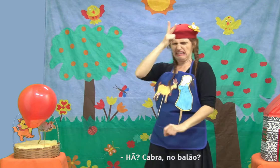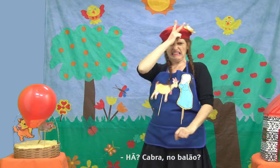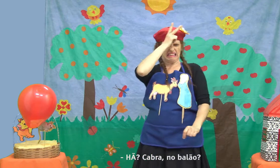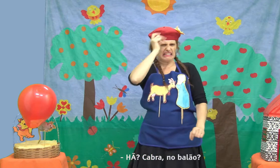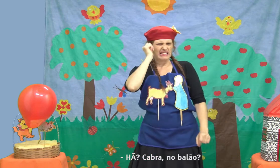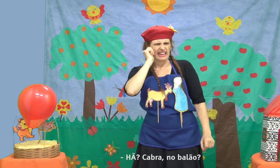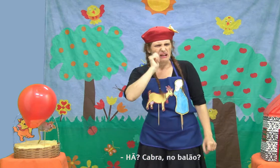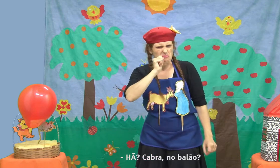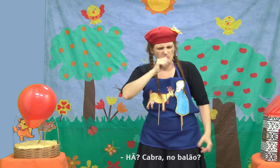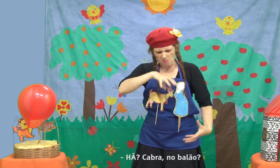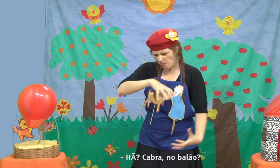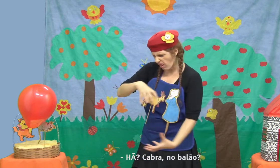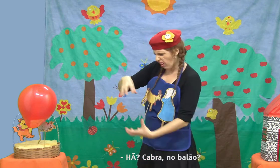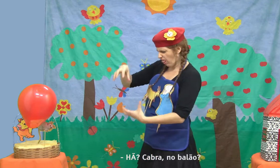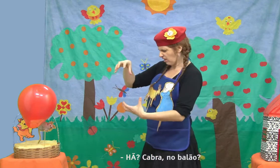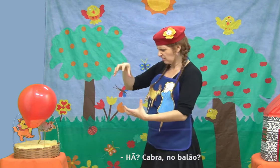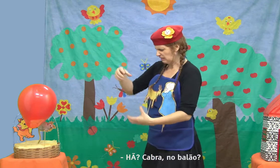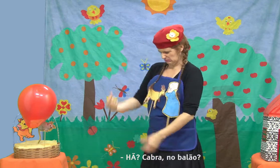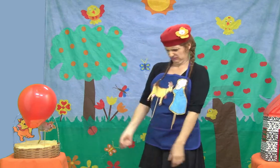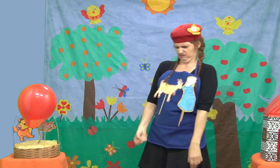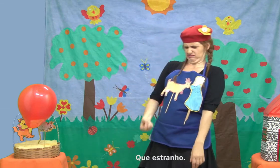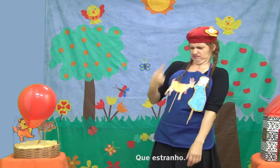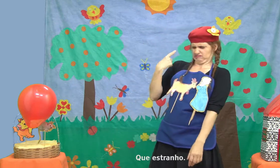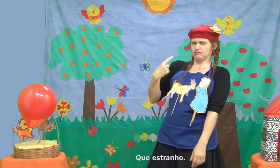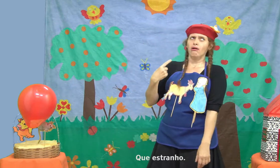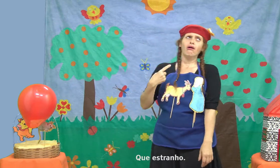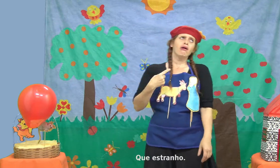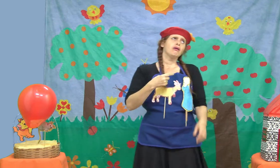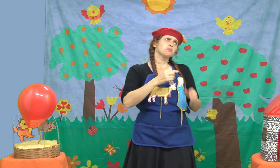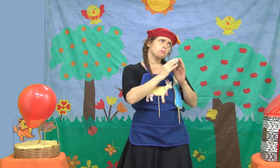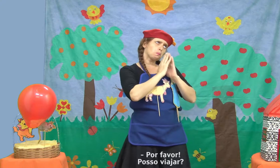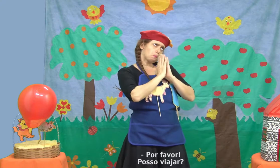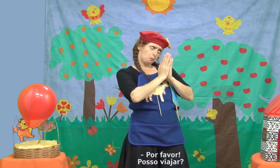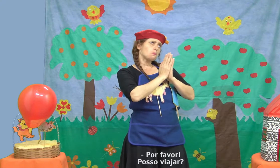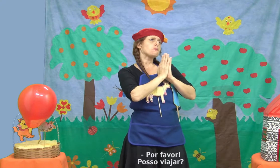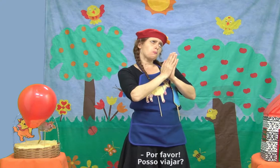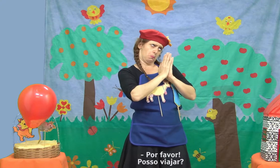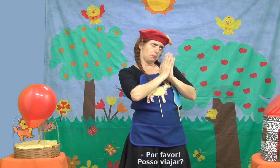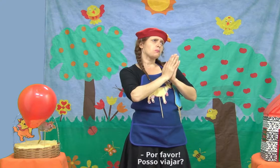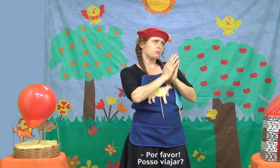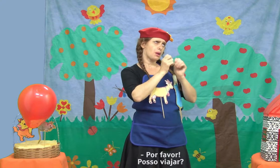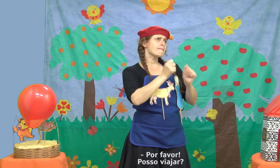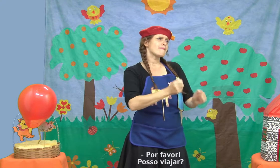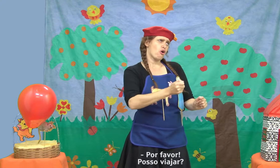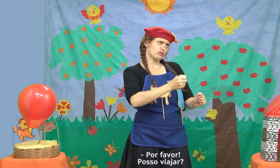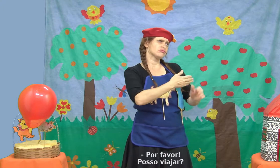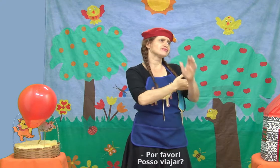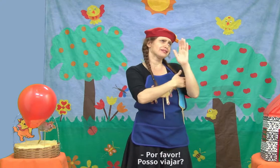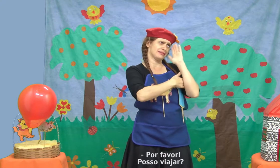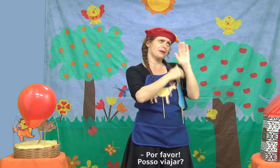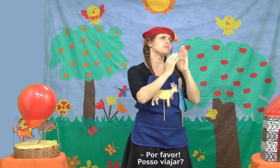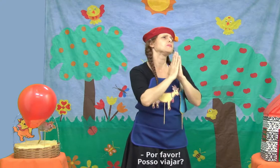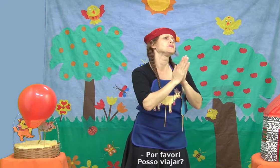caba balão estranho por favor posso por fabian